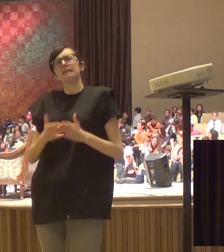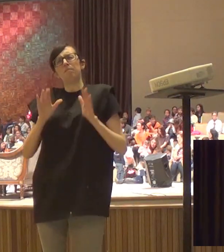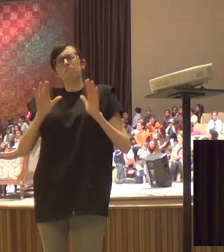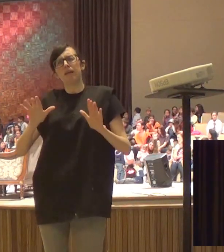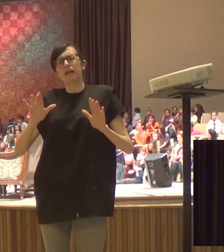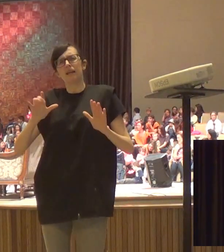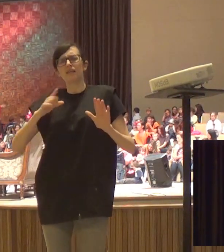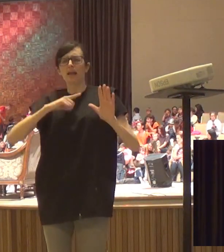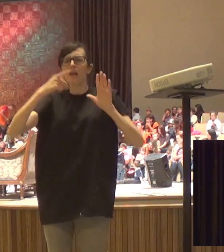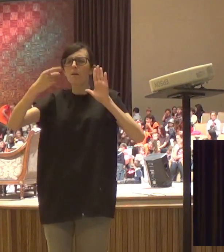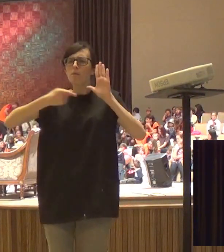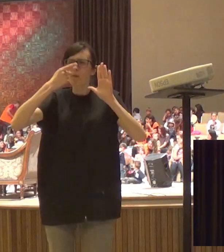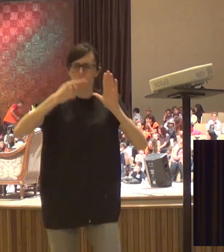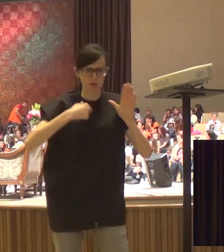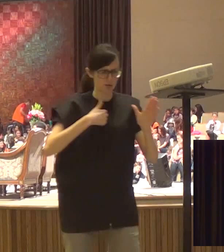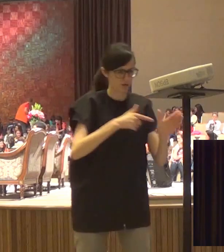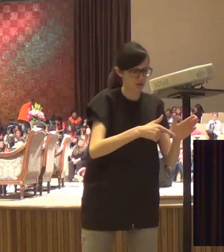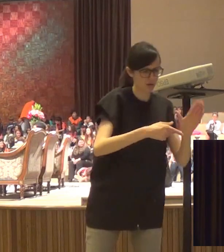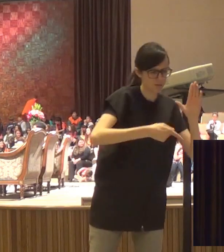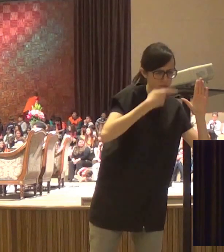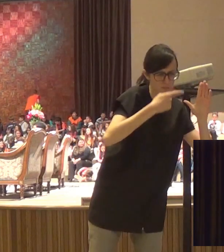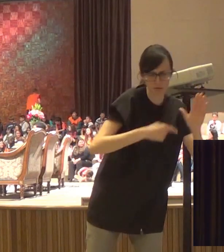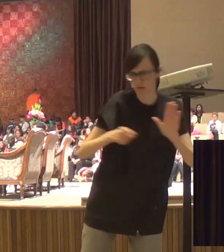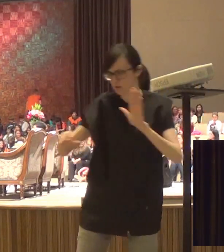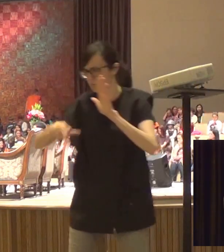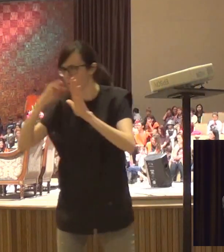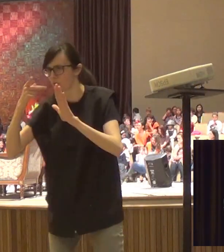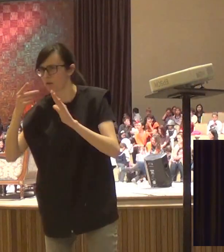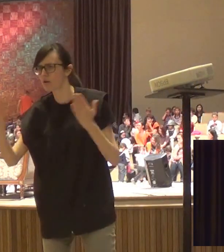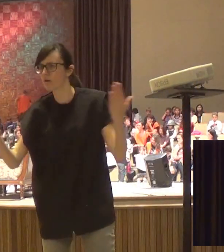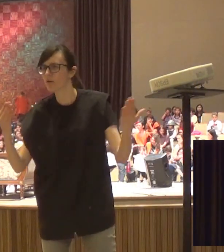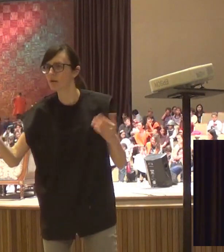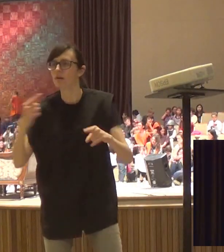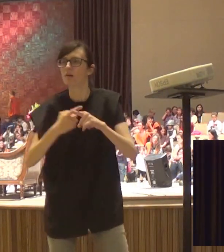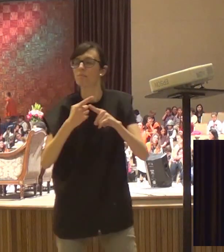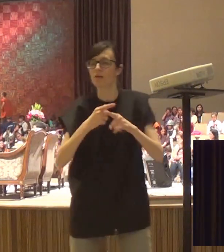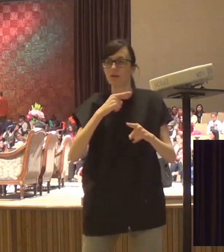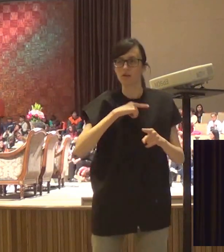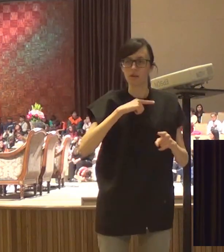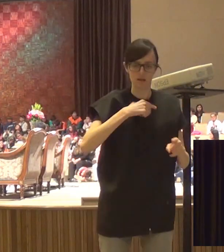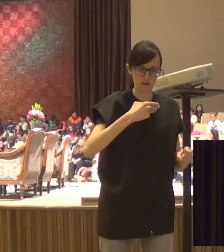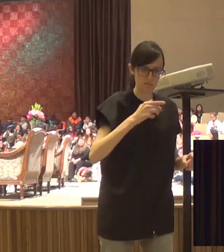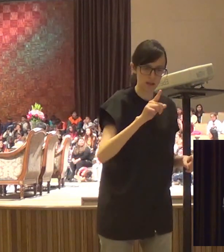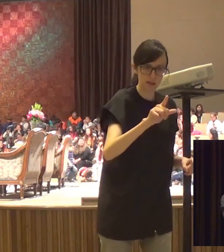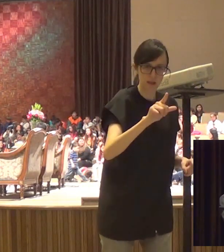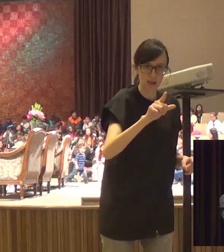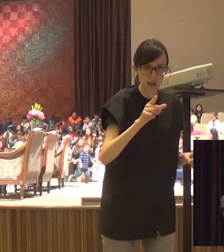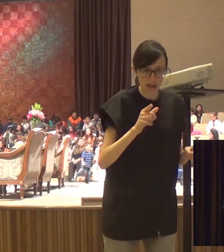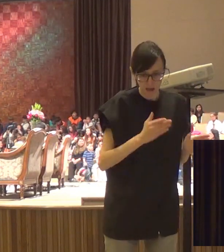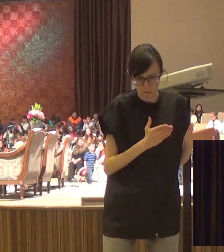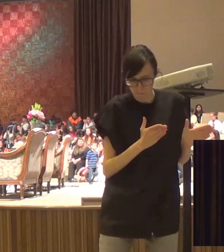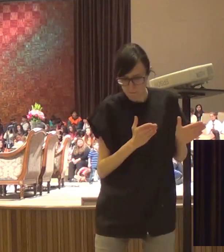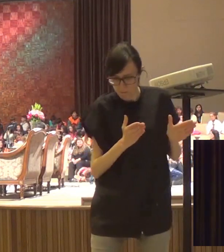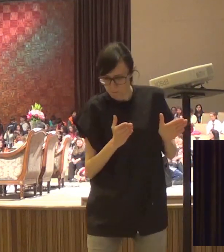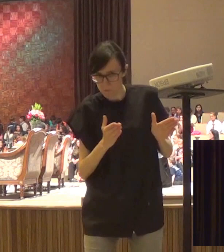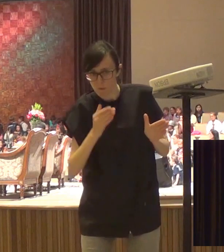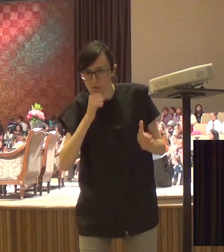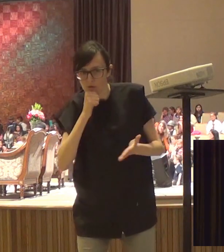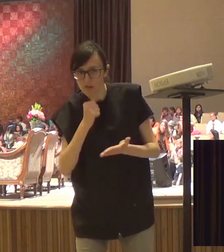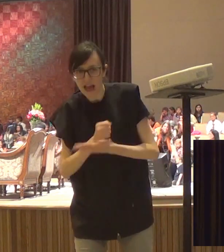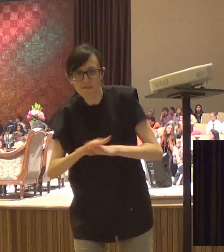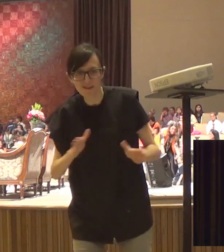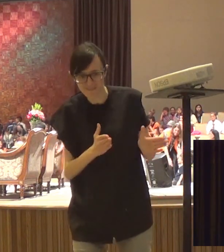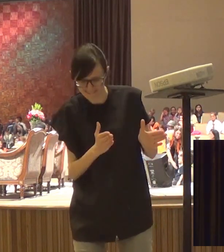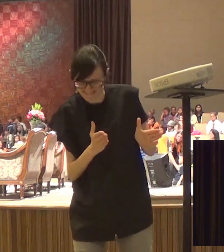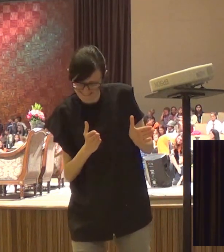pergunta que eu me fiz. Por que que essa promessa está em dois lugares de tanto destaque da palavra de Deus? Últimos versículos do Antigo